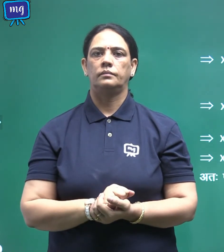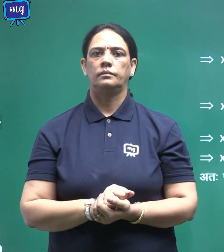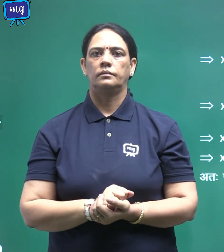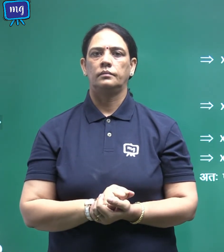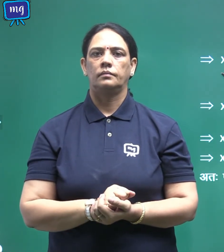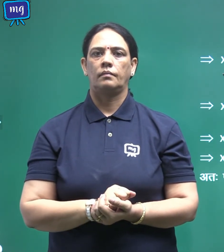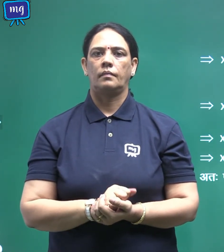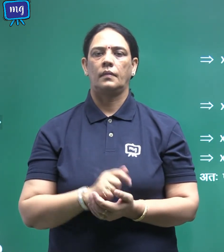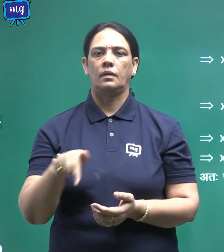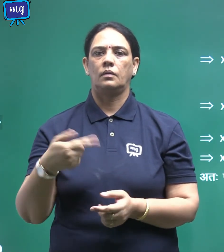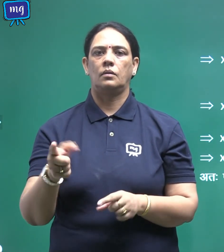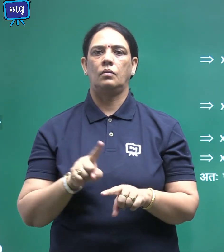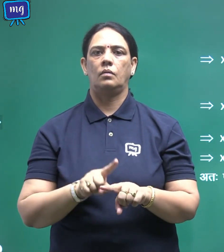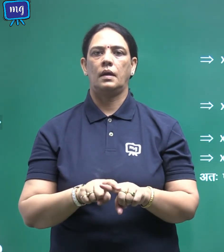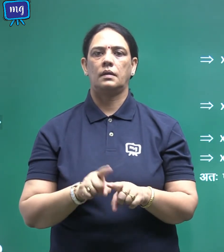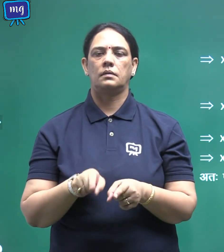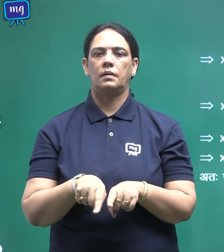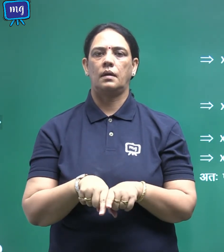तो x बराबर